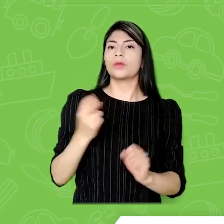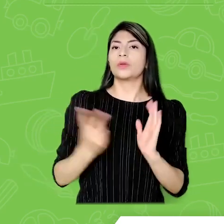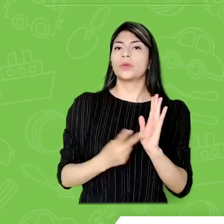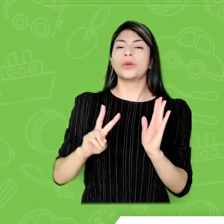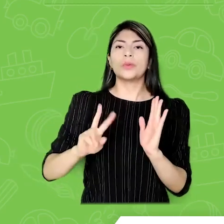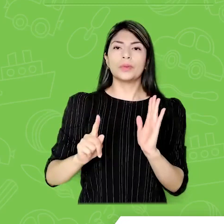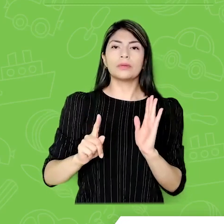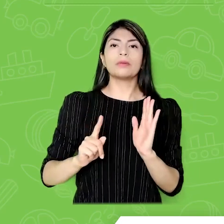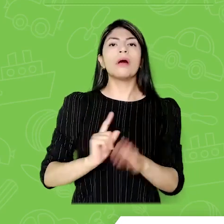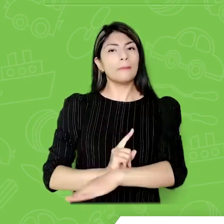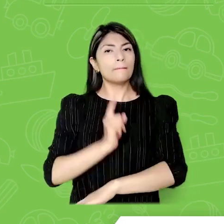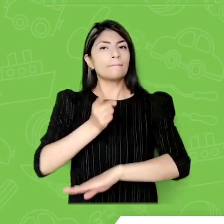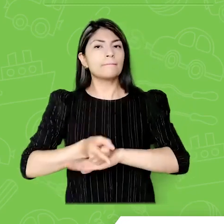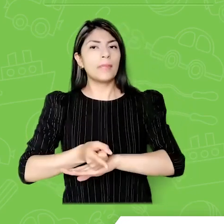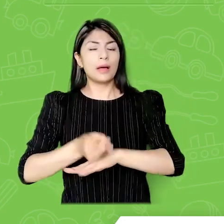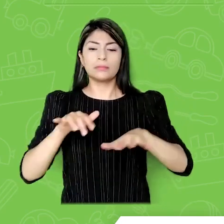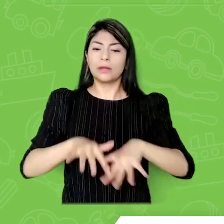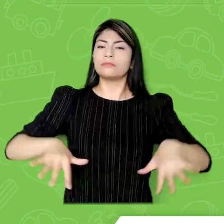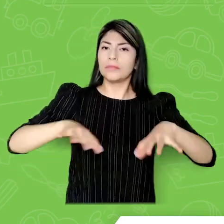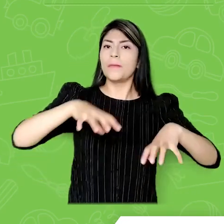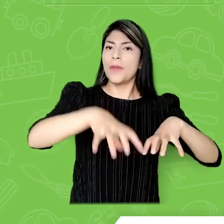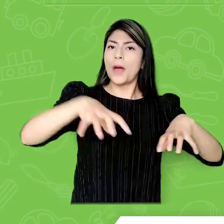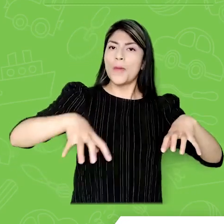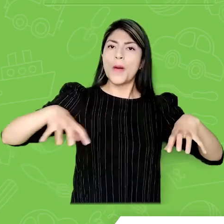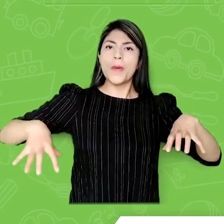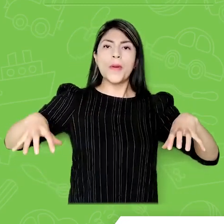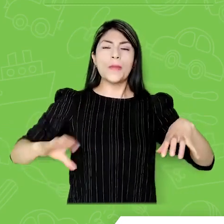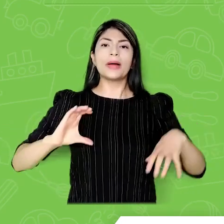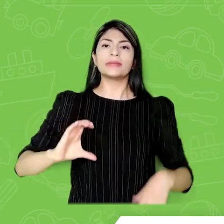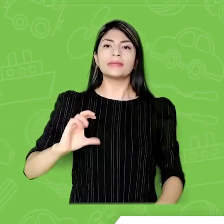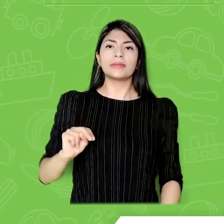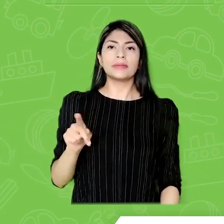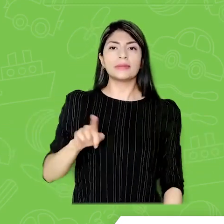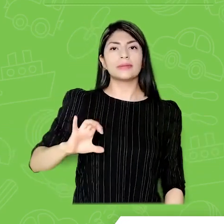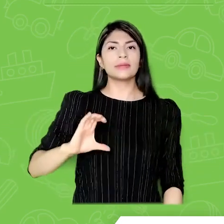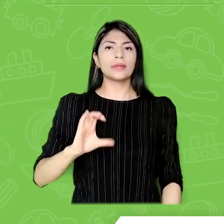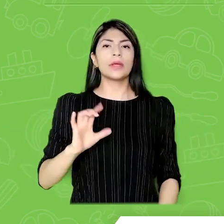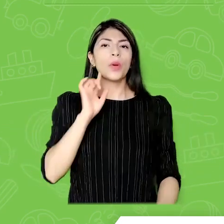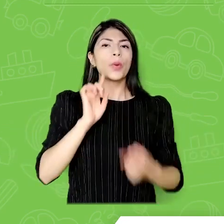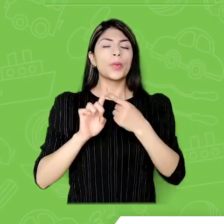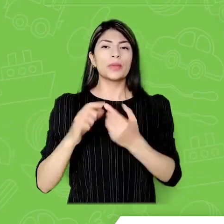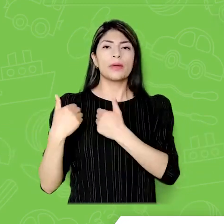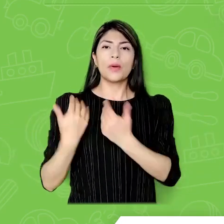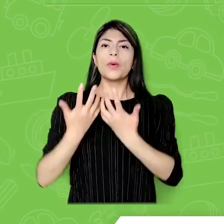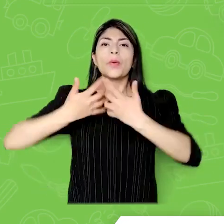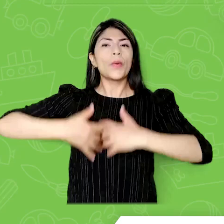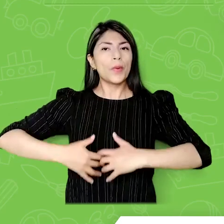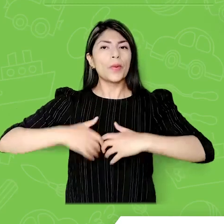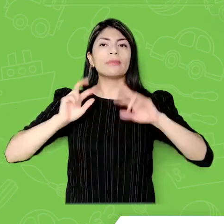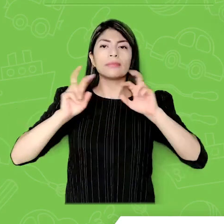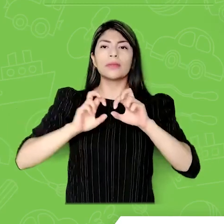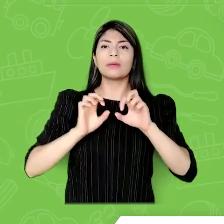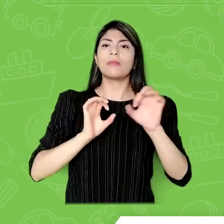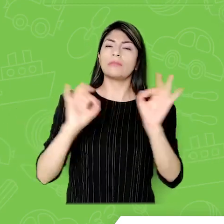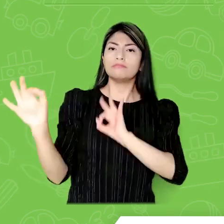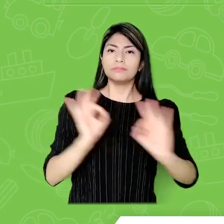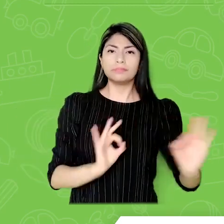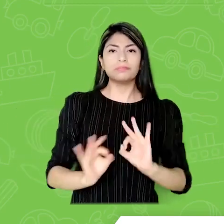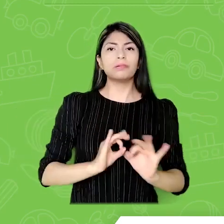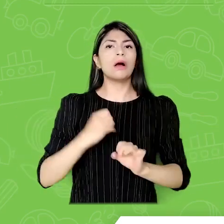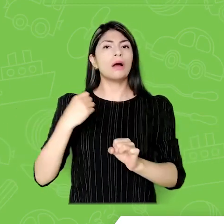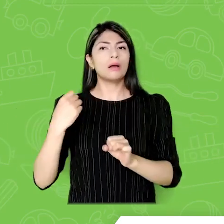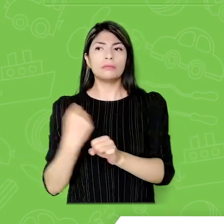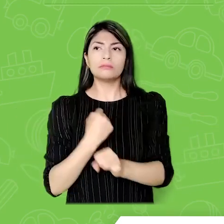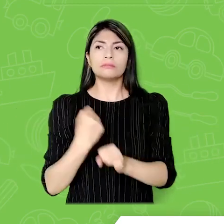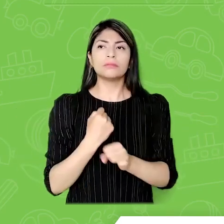los comisionados de la CNSC, la función de elaborar y presentar para aprobación de la Sala Plena de